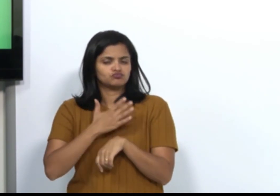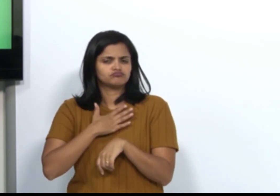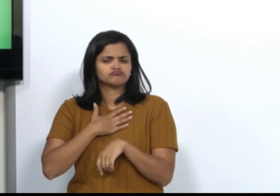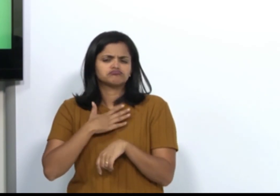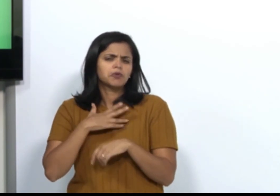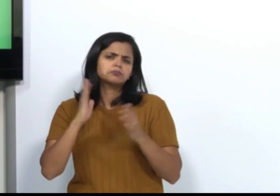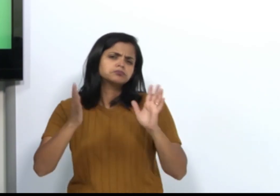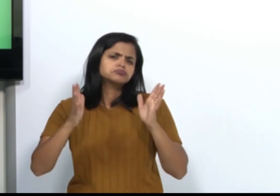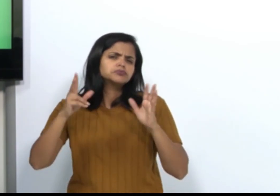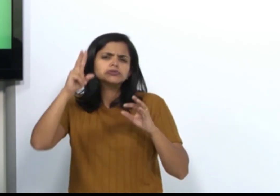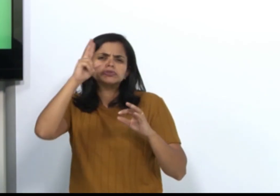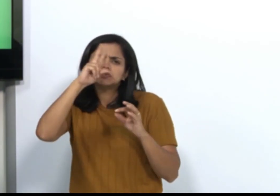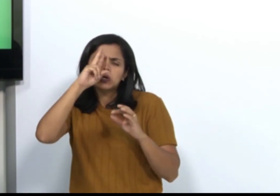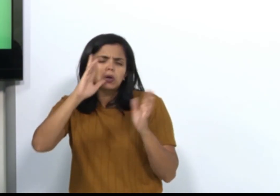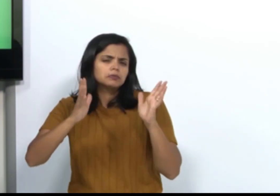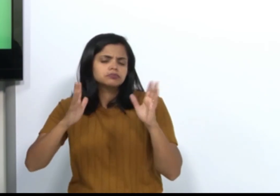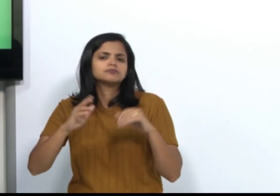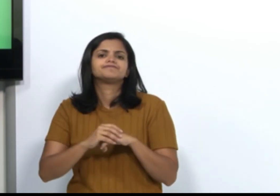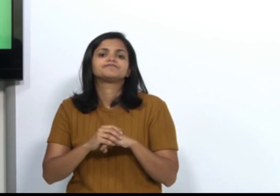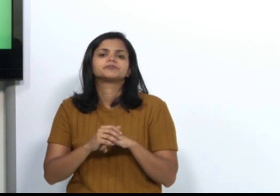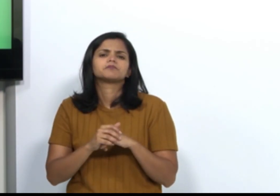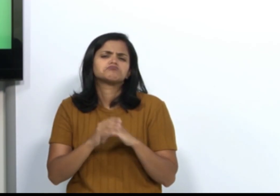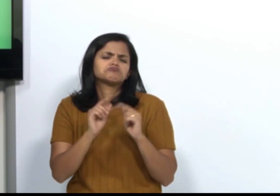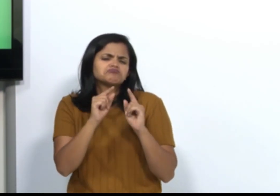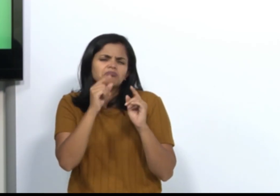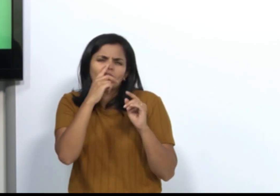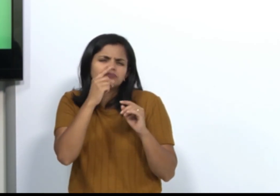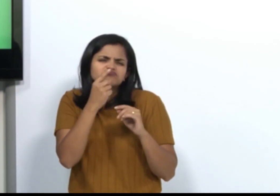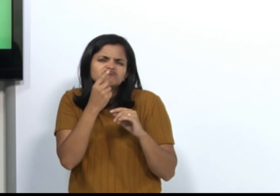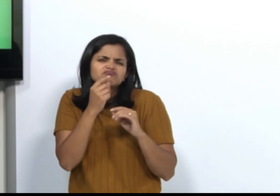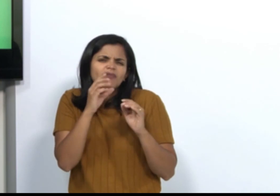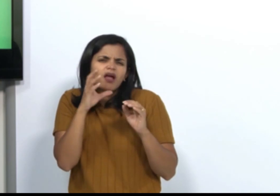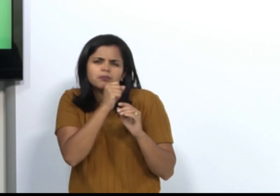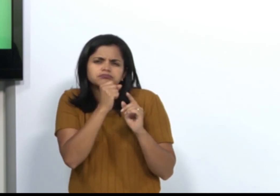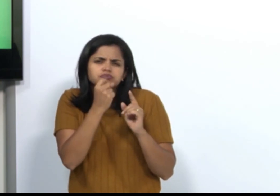Salvar na área de trabalho, um vídeo qualquer, um vídeo curto.